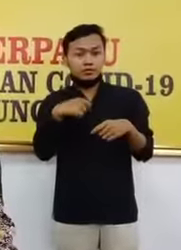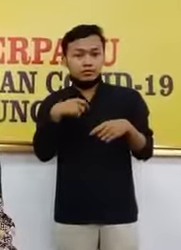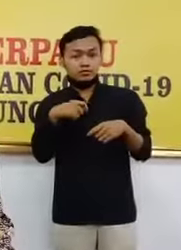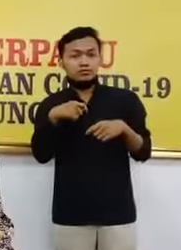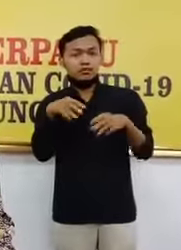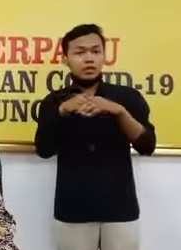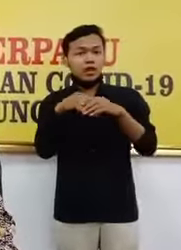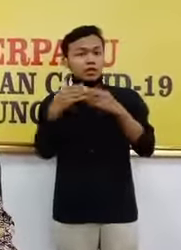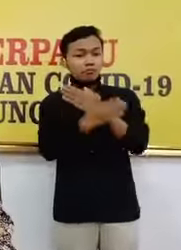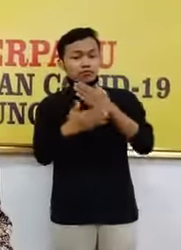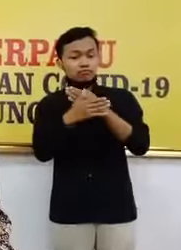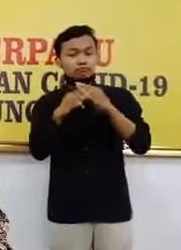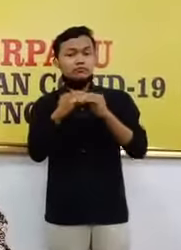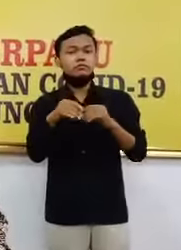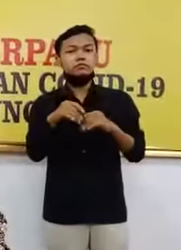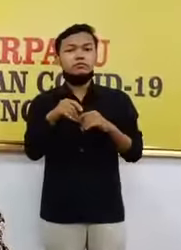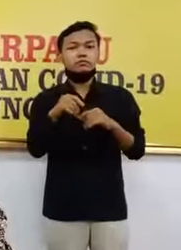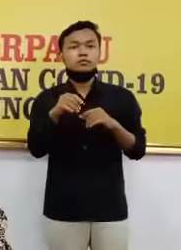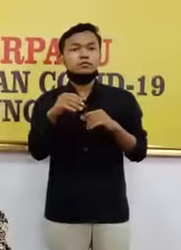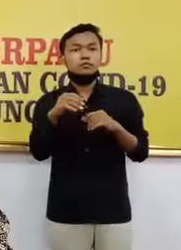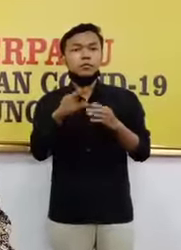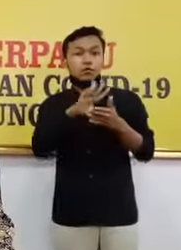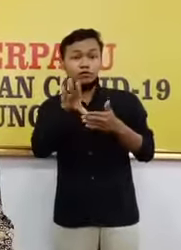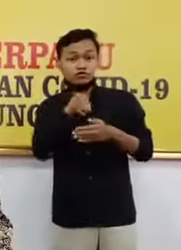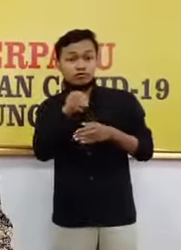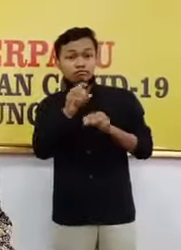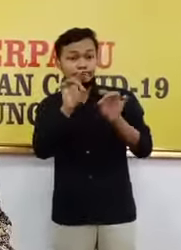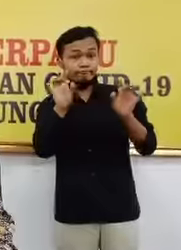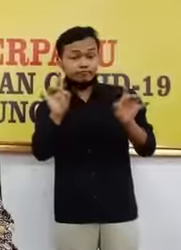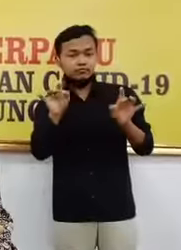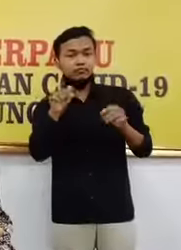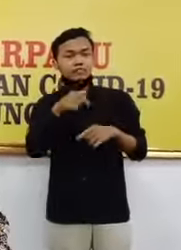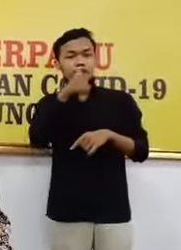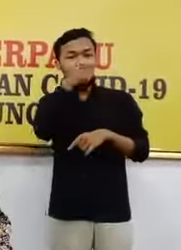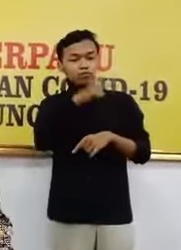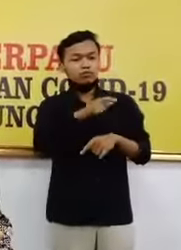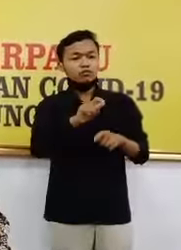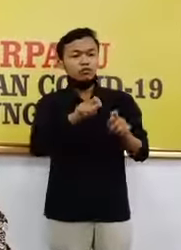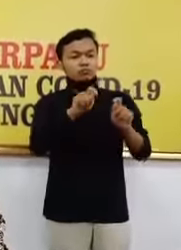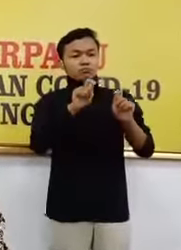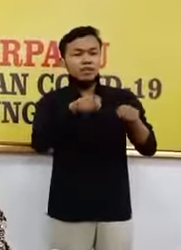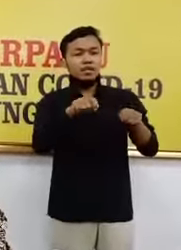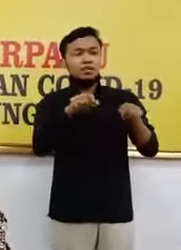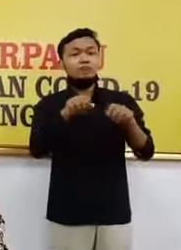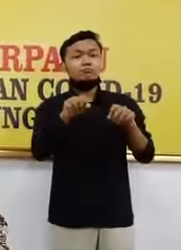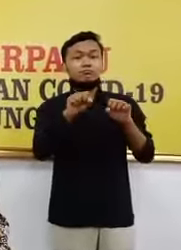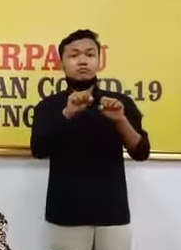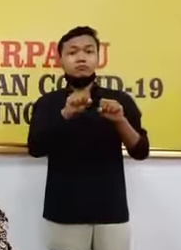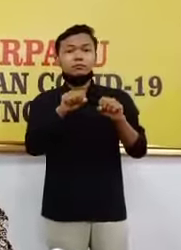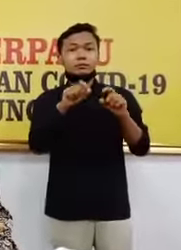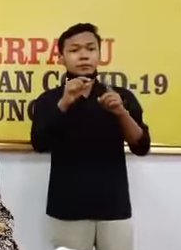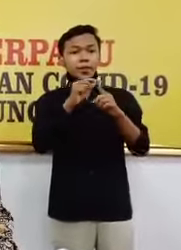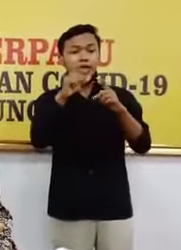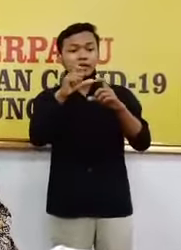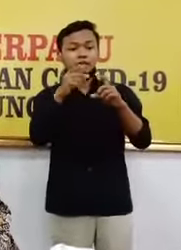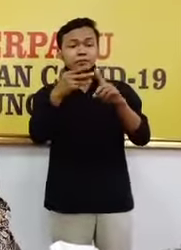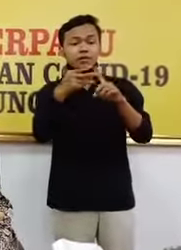tadi, bahwa kita Lampung belum akan mengadakan atau mengajukan